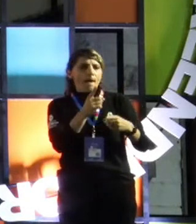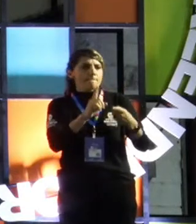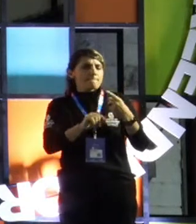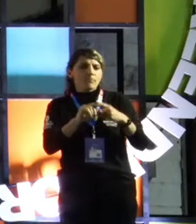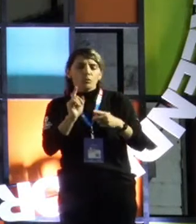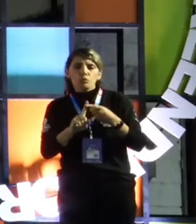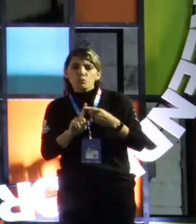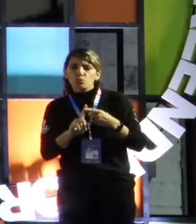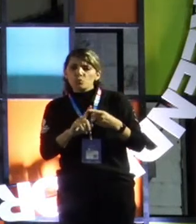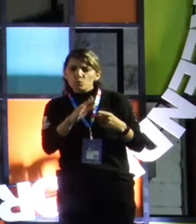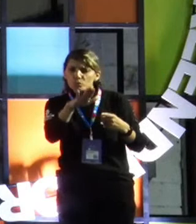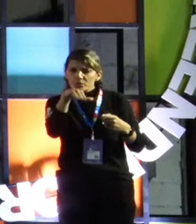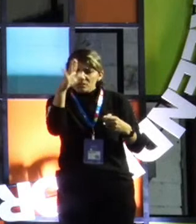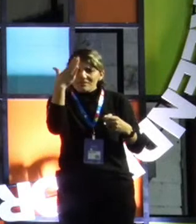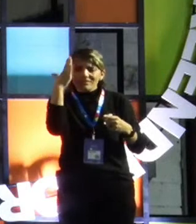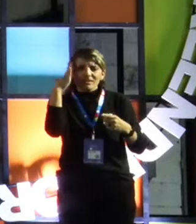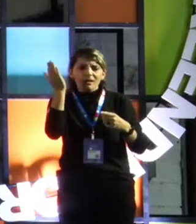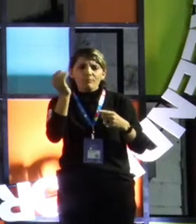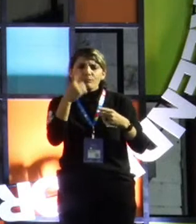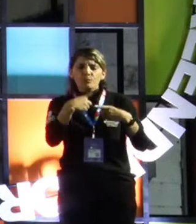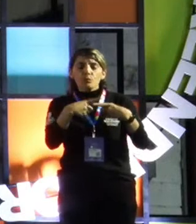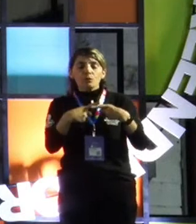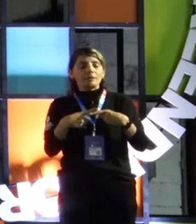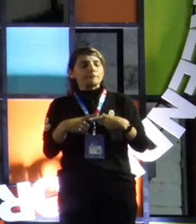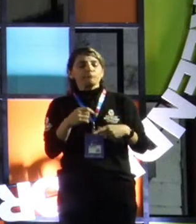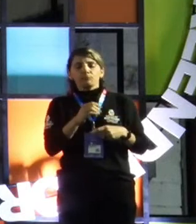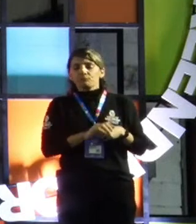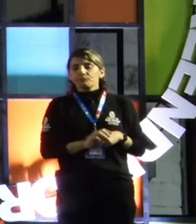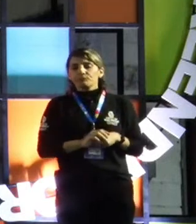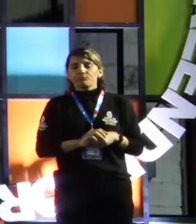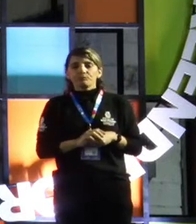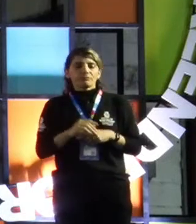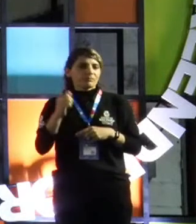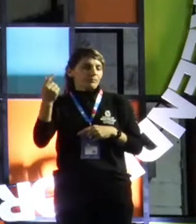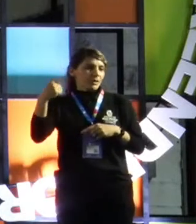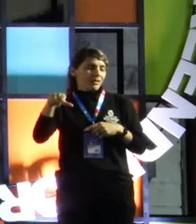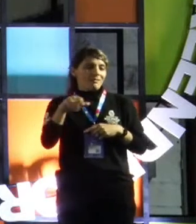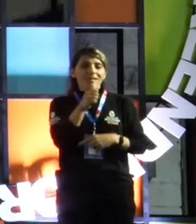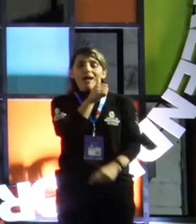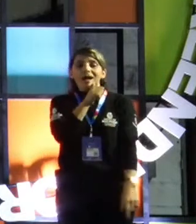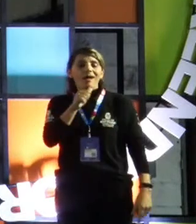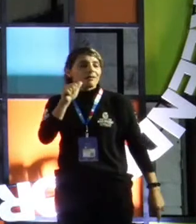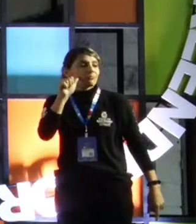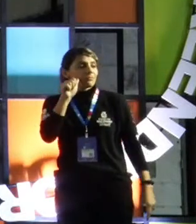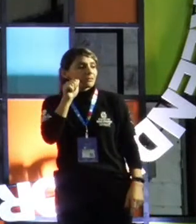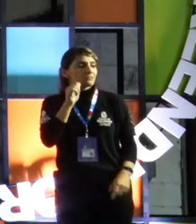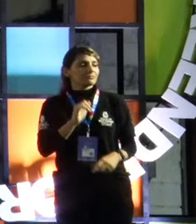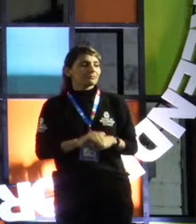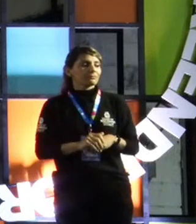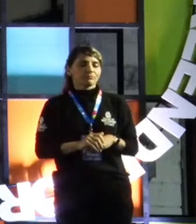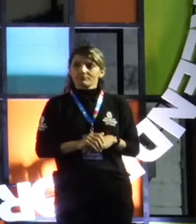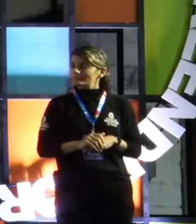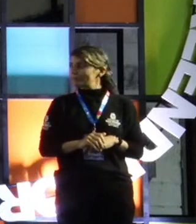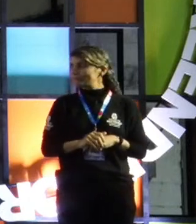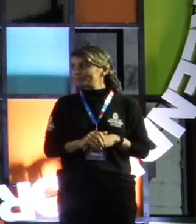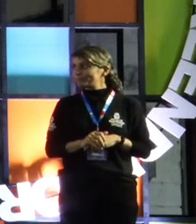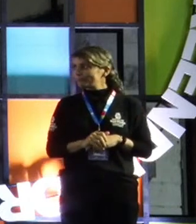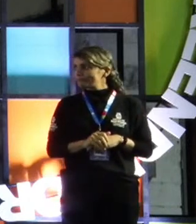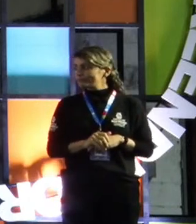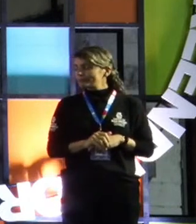Você sabe por quê? Porque ela entra lá no Amazon Findings, né, no Most Findings, alguma coisa